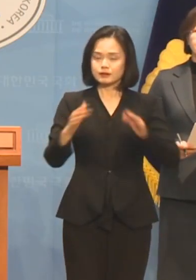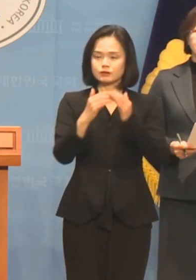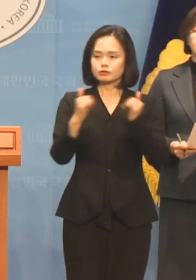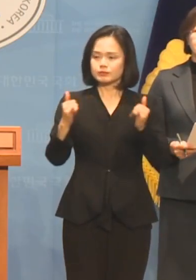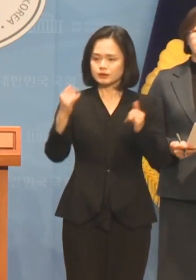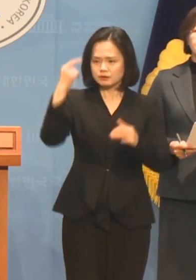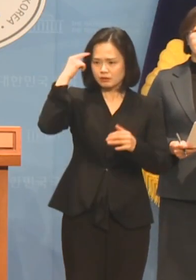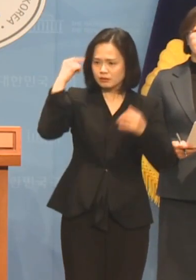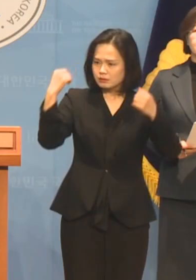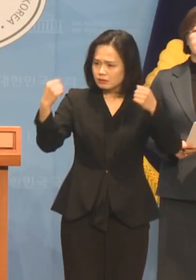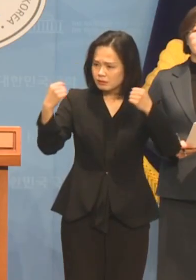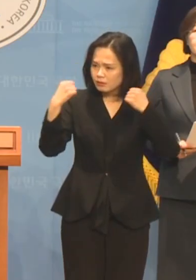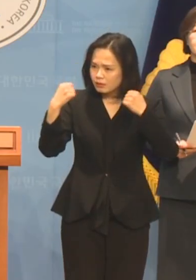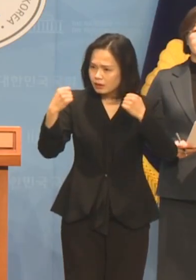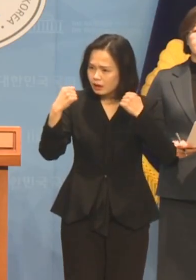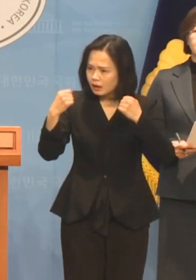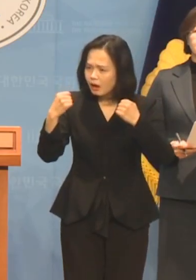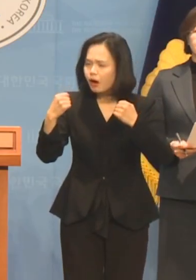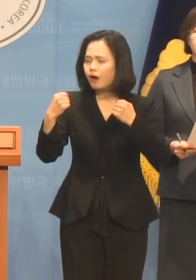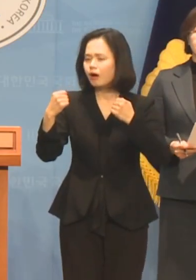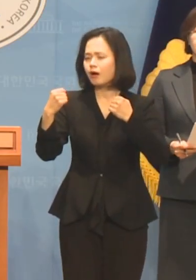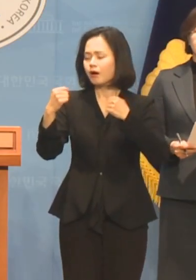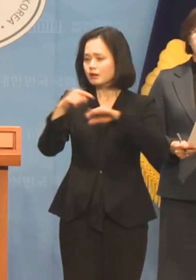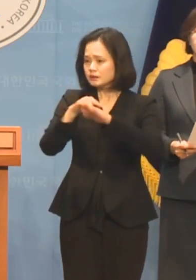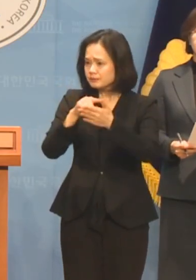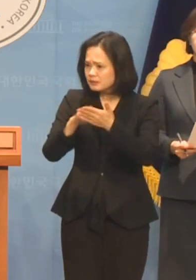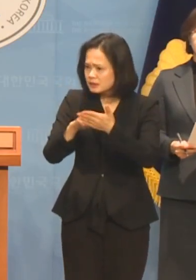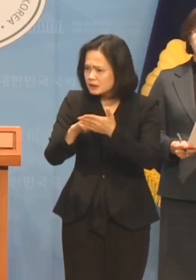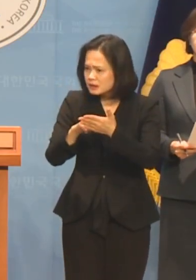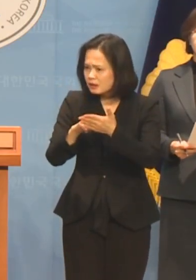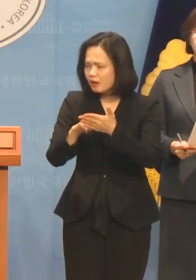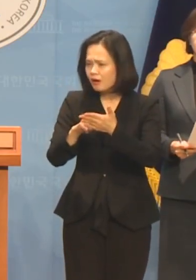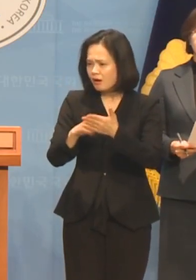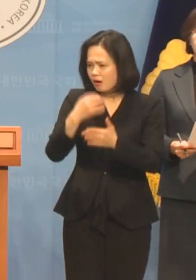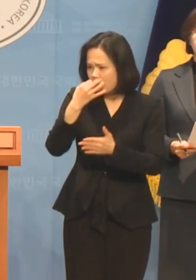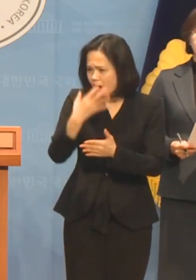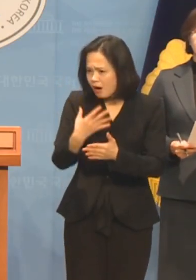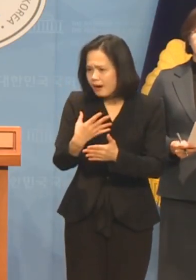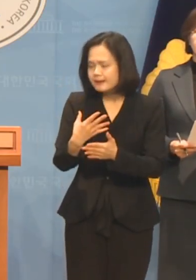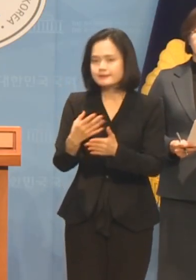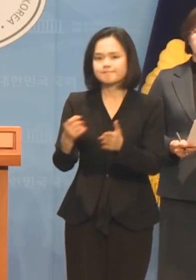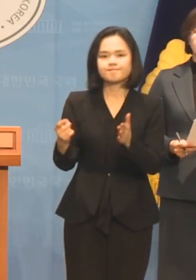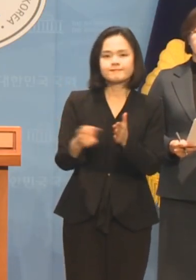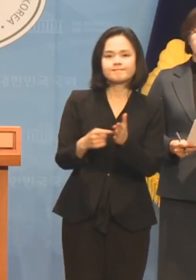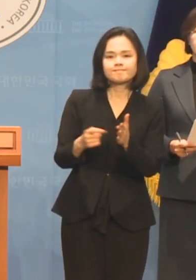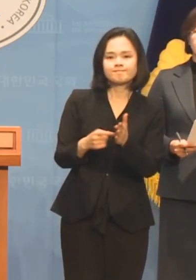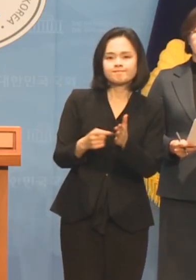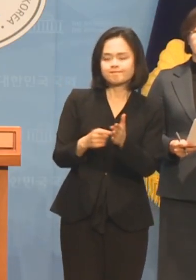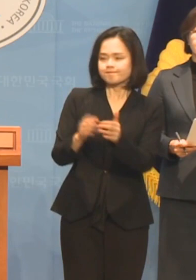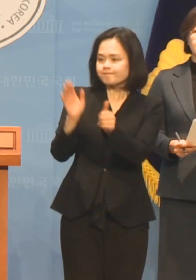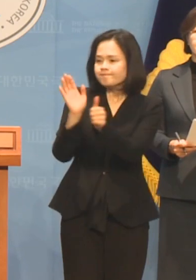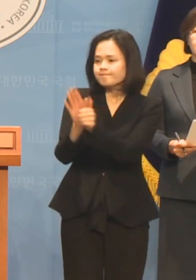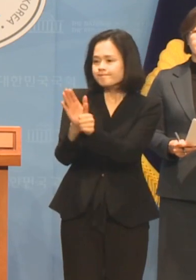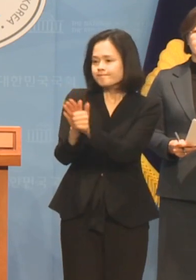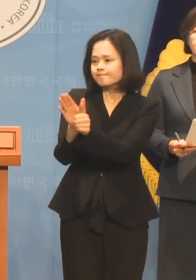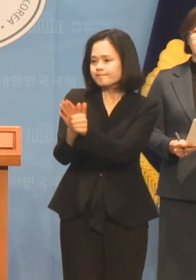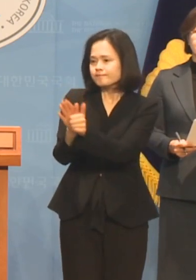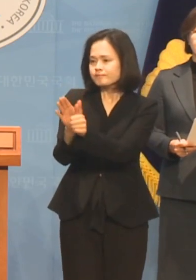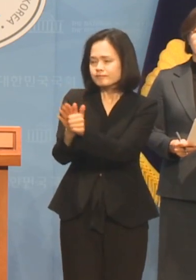대한 심리적 응급처치가 정신건강 전문가들에 의해 빠르게 수행되어야 한다고